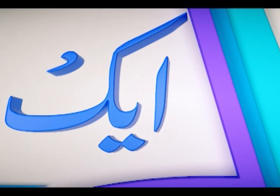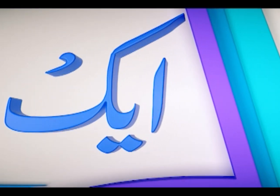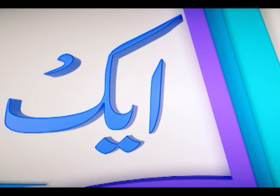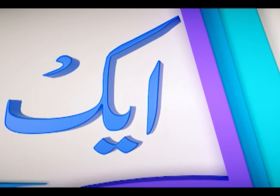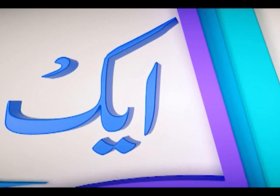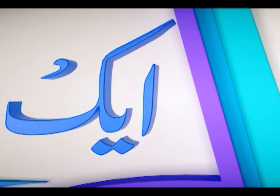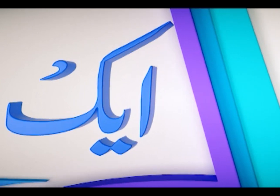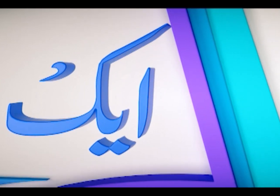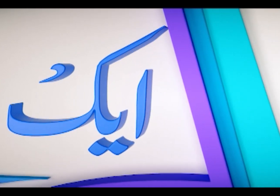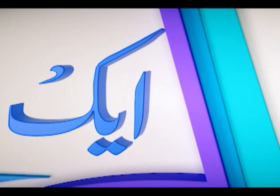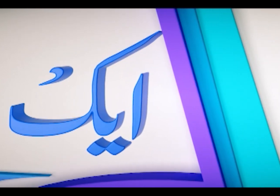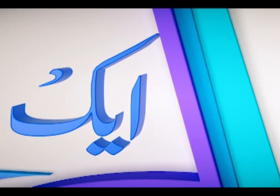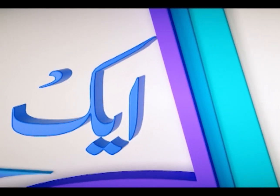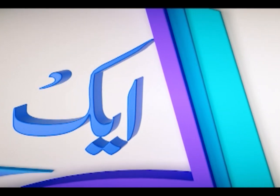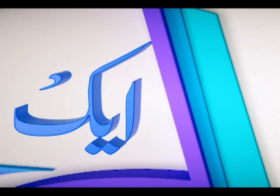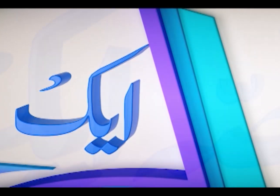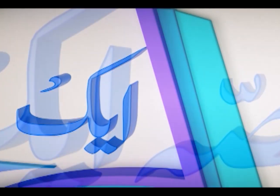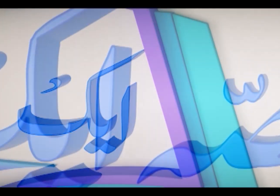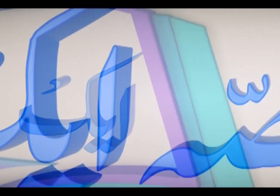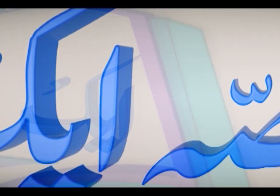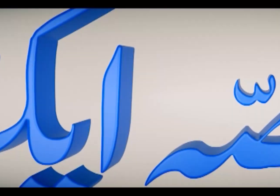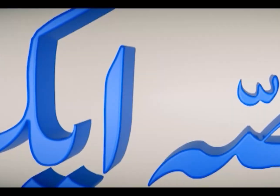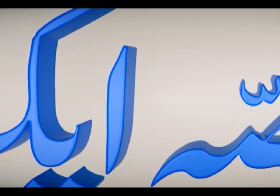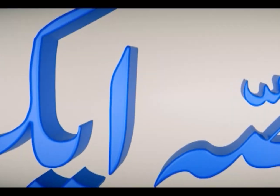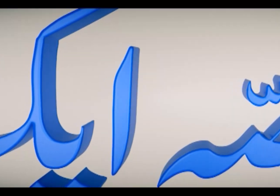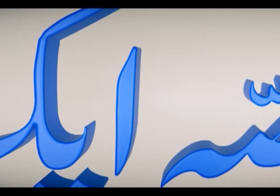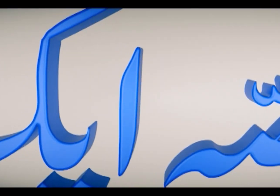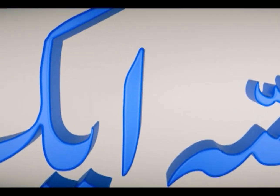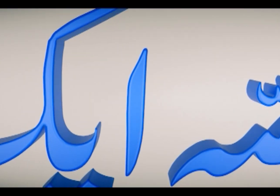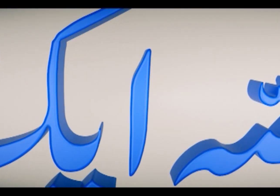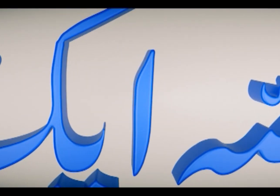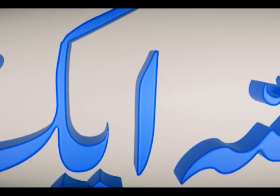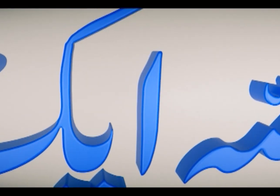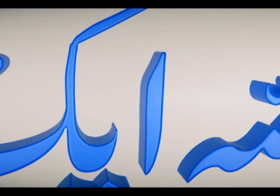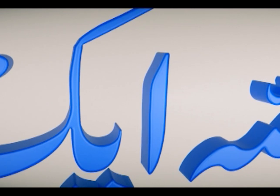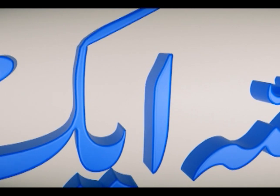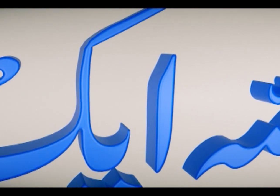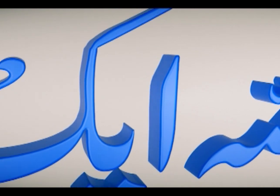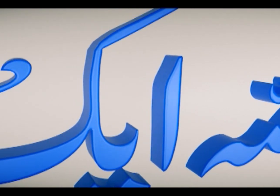سے آخرت سے ان واقعات سے،